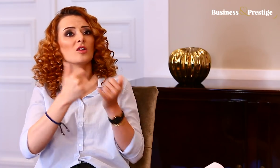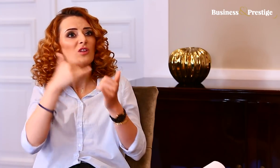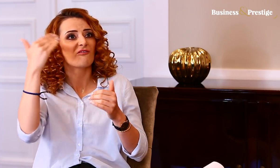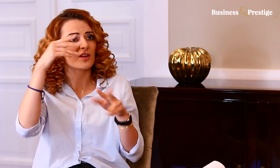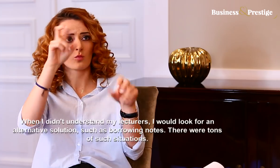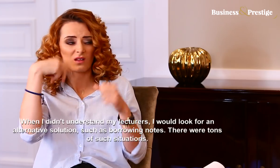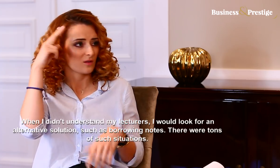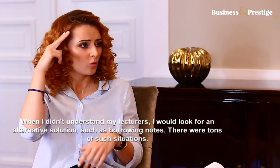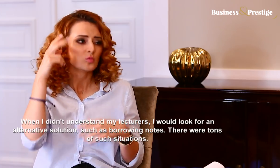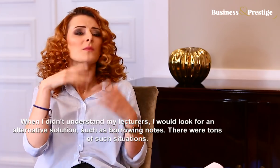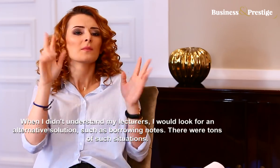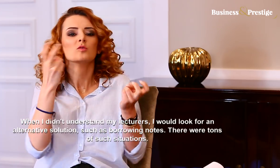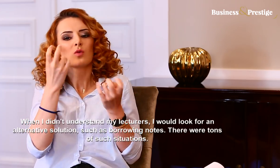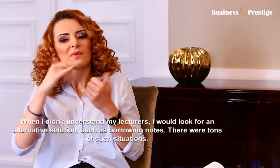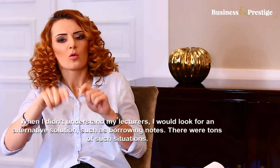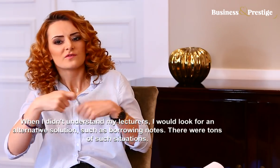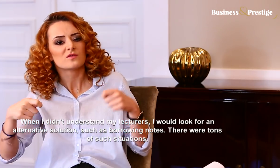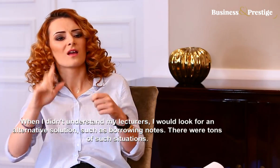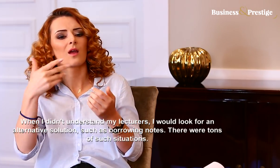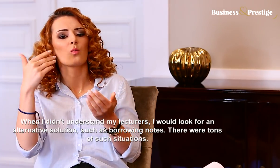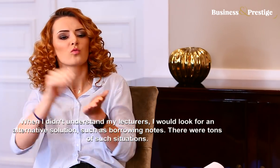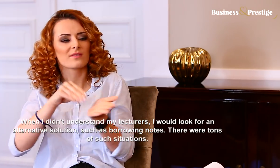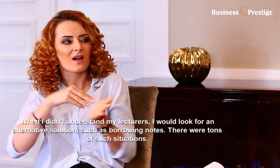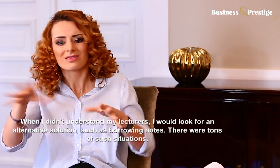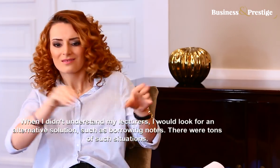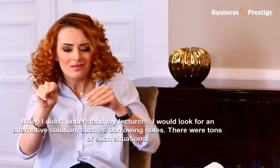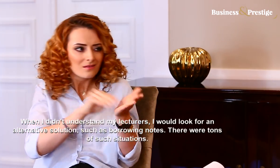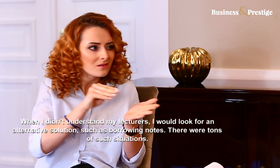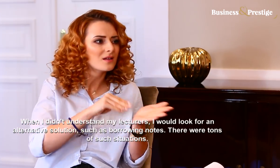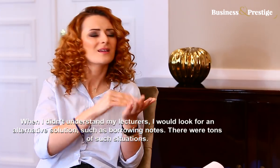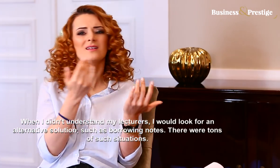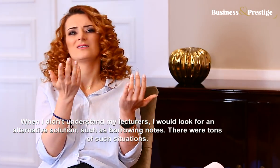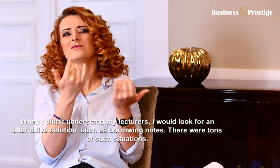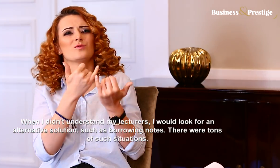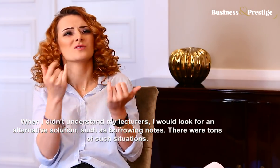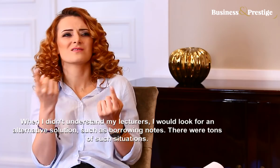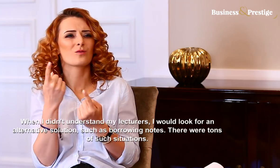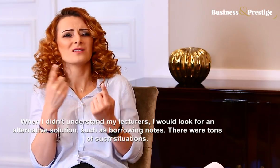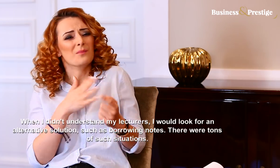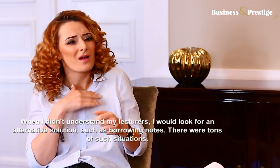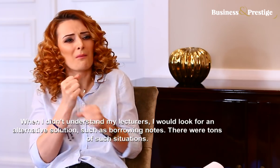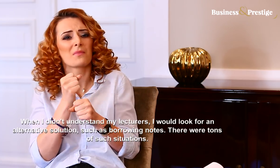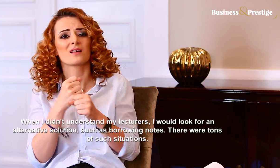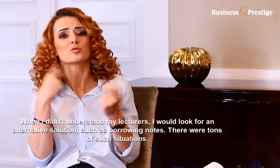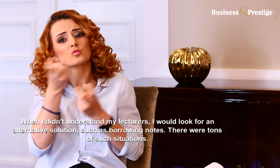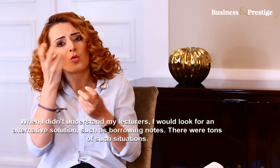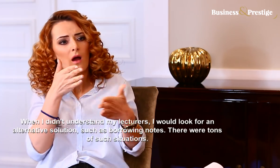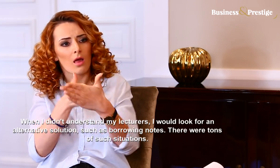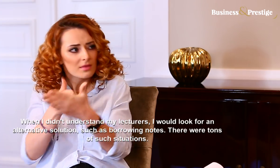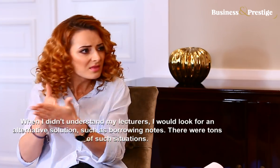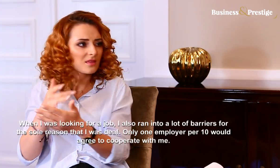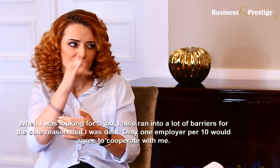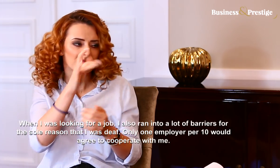środowisku, jak w tym żyć. Jeżeli nie rozumiałam wykładowców, to po prostu szukałam innego rozwiązania. Nie wiem, pożyczałam notatki. Były przeróżne